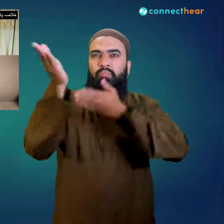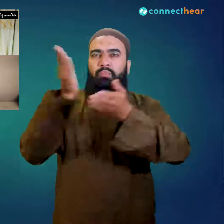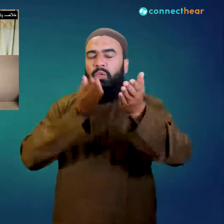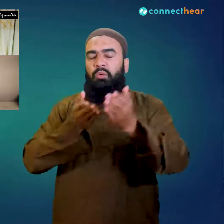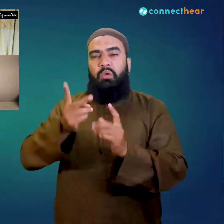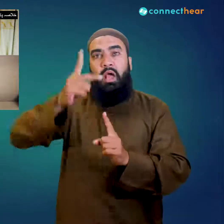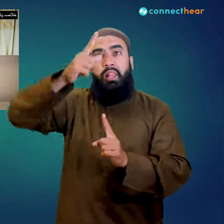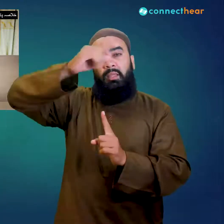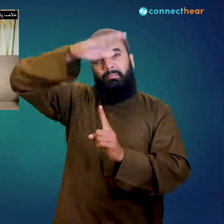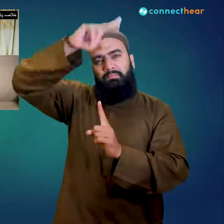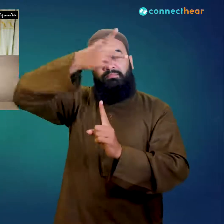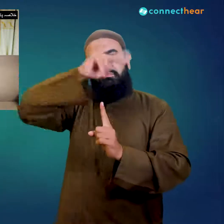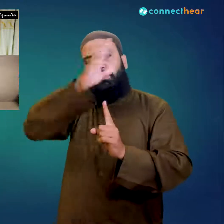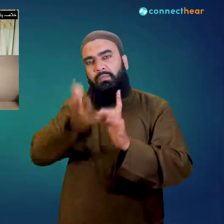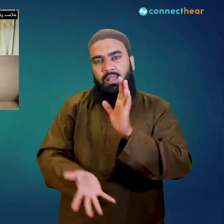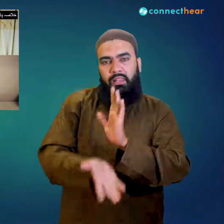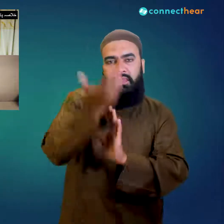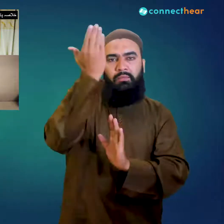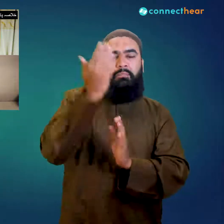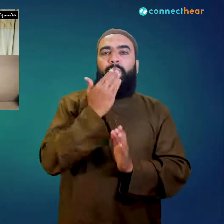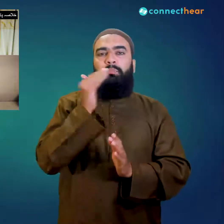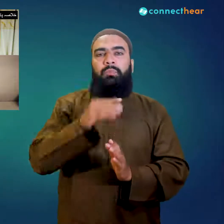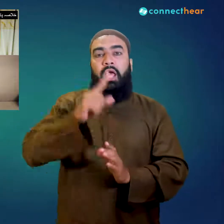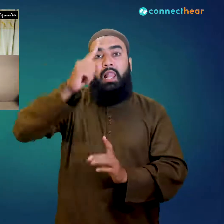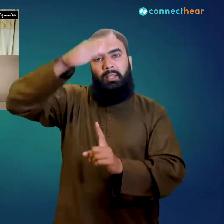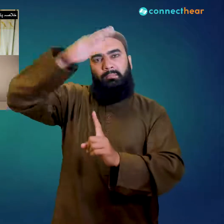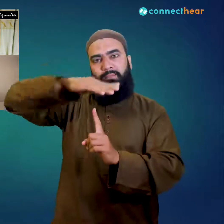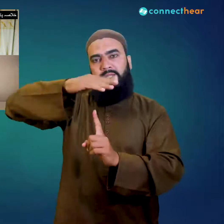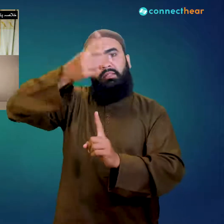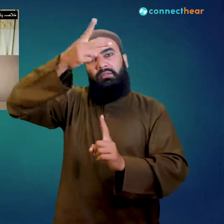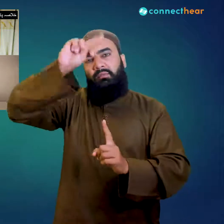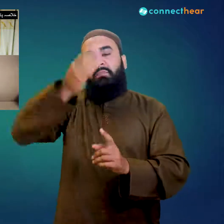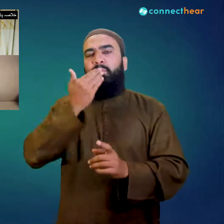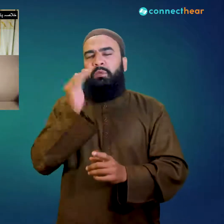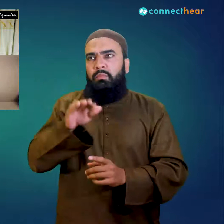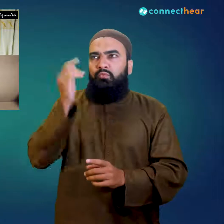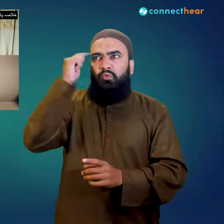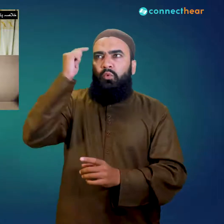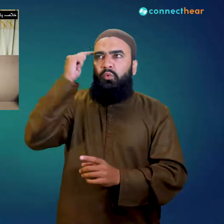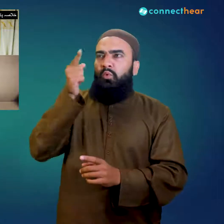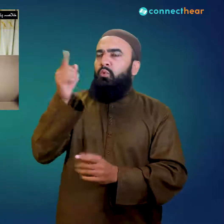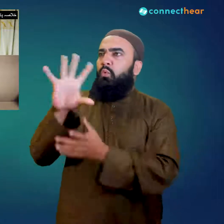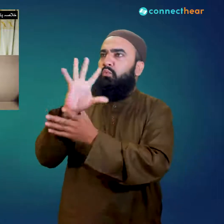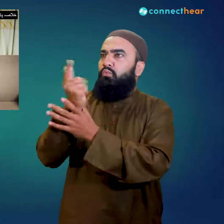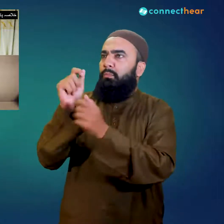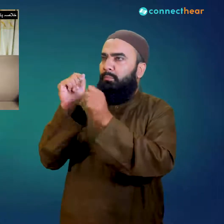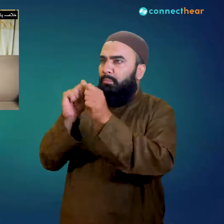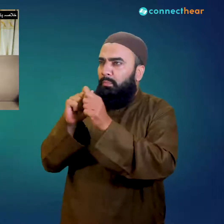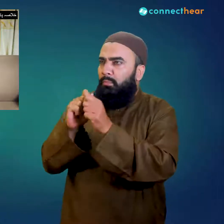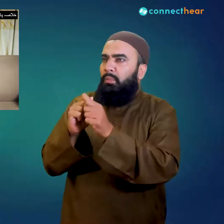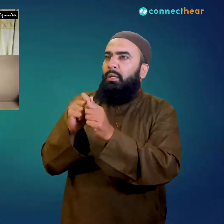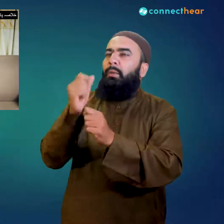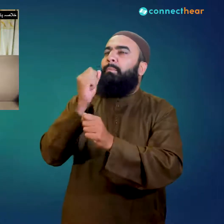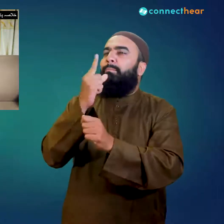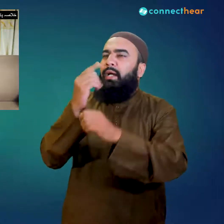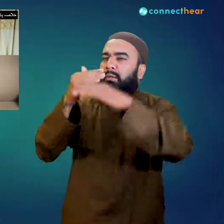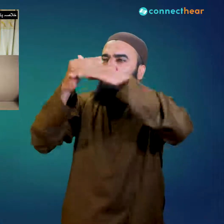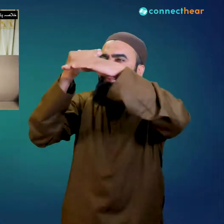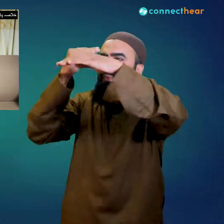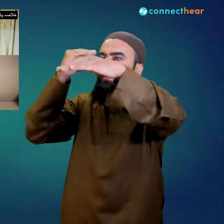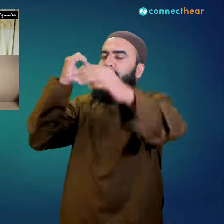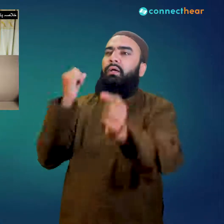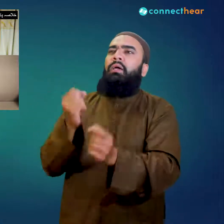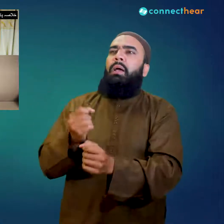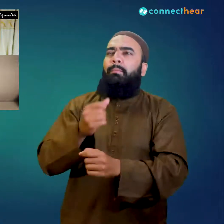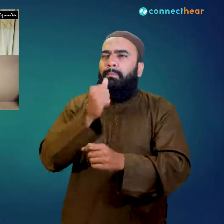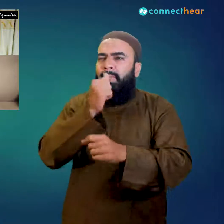اور صفات پر استدلال کیا جائے کہ اللہ رب العزت ہی ان سب کا پیدا کرنے والا ہے، اور یہ ساری چیزیں جو انسان کے آس پاس میں بکھری